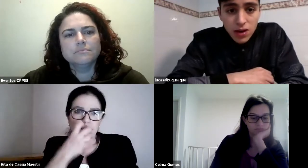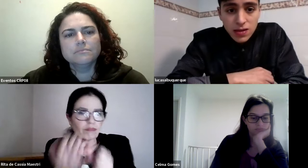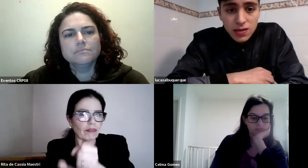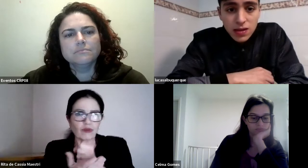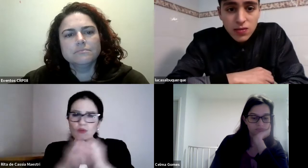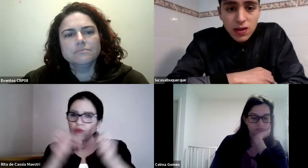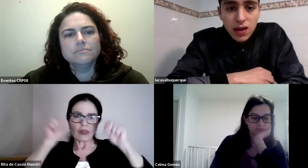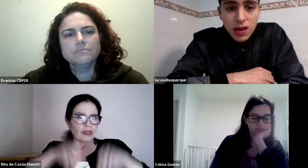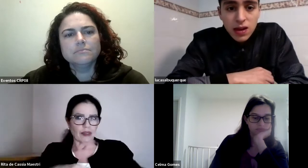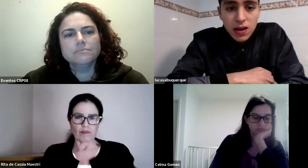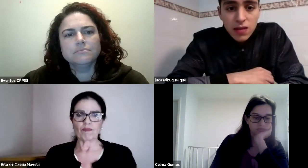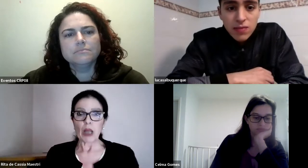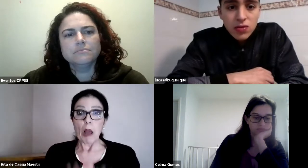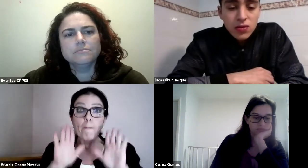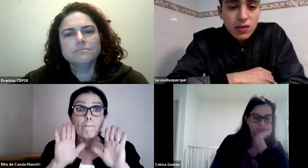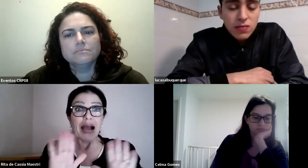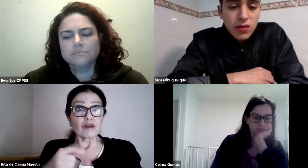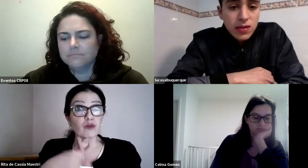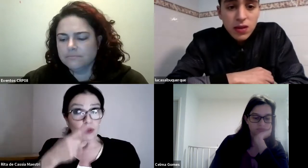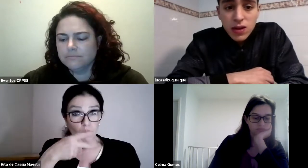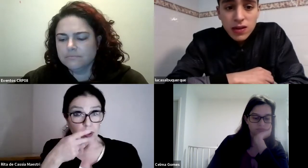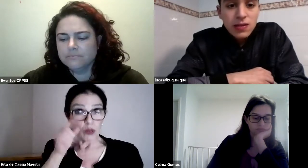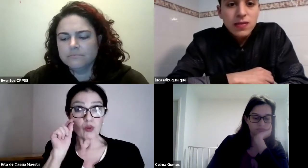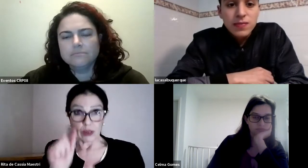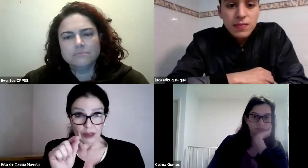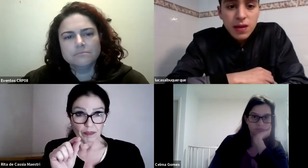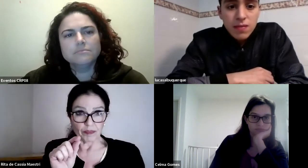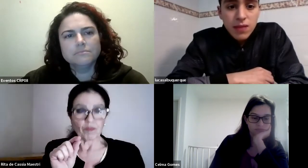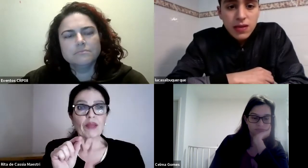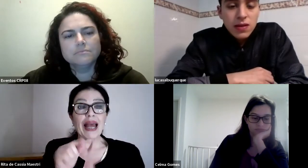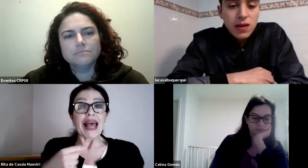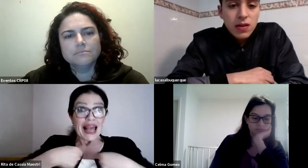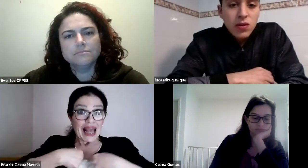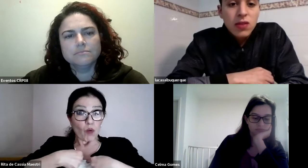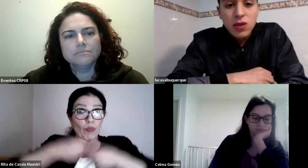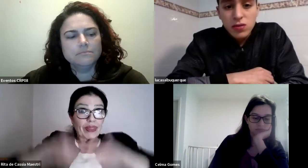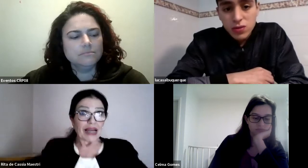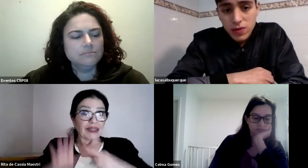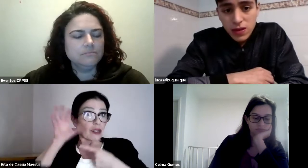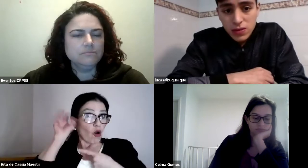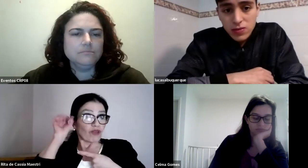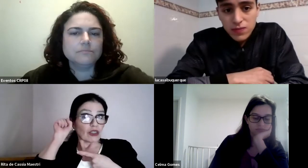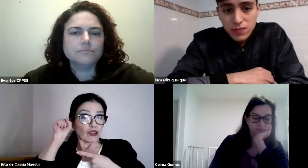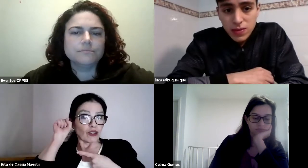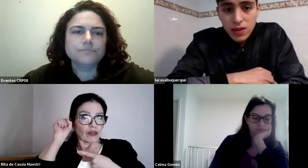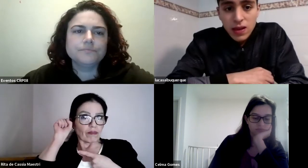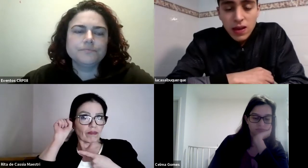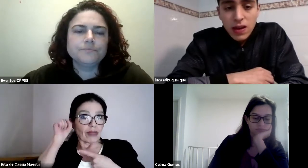A oralização me trouxe muita segurança. Mas o que eu digo sobre